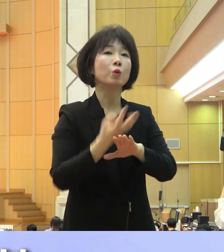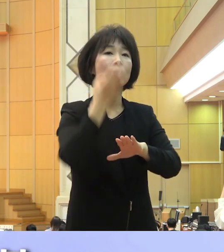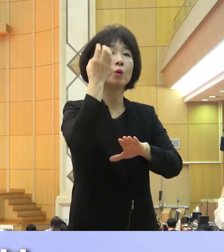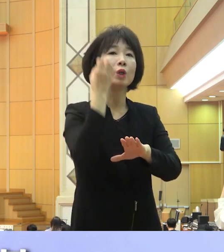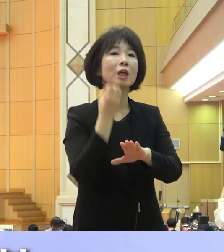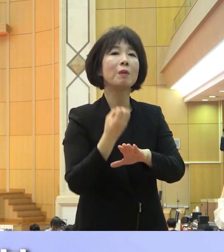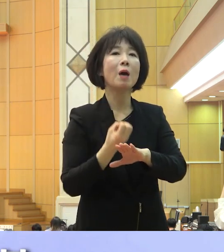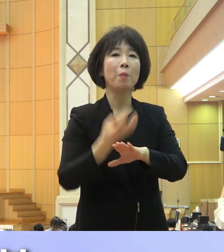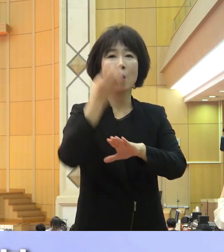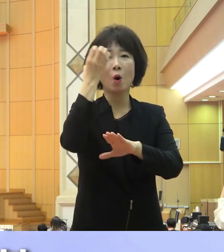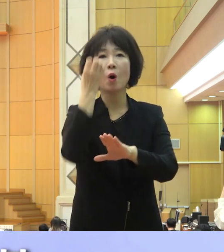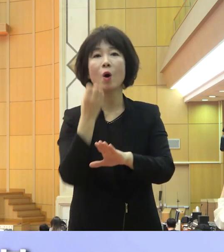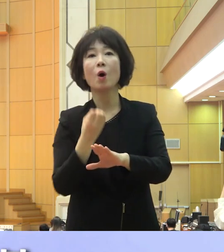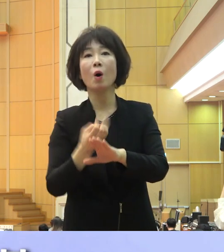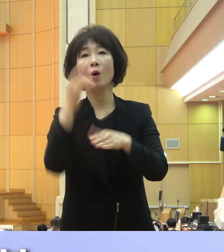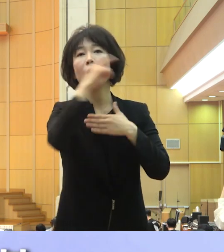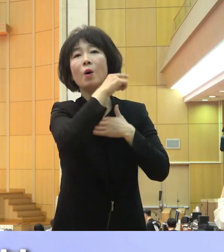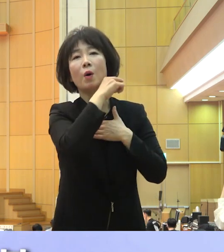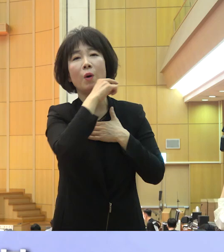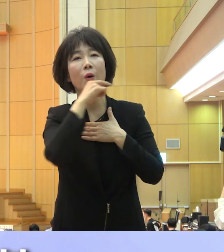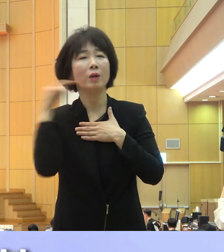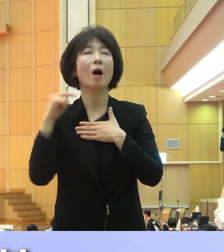이루셨네. 주님의